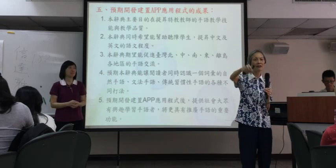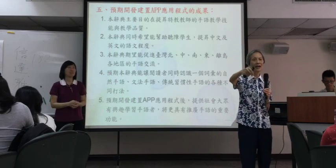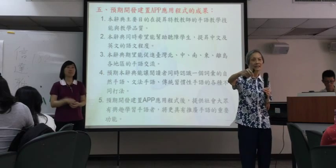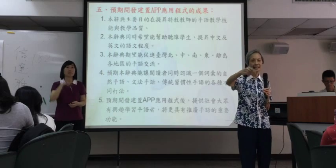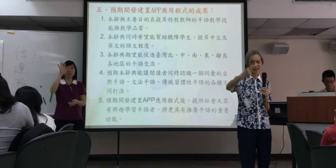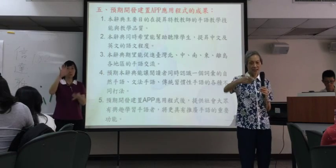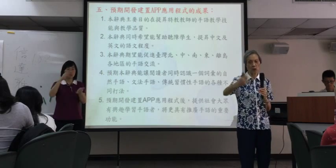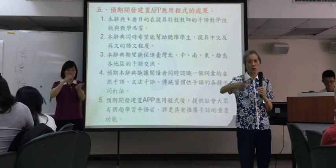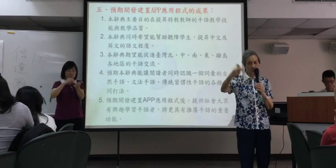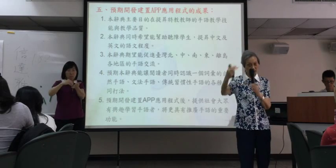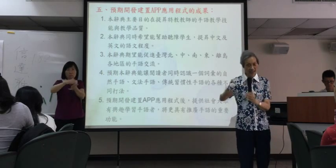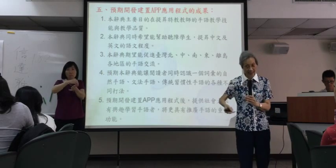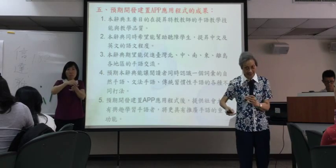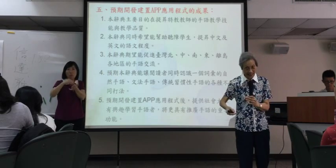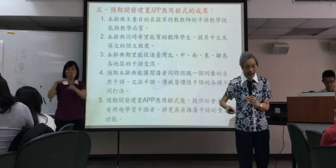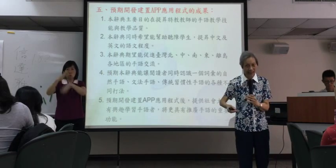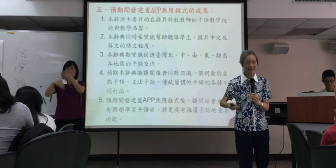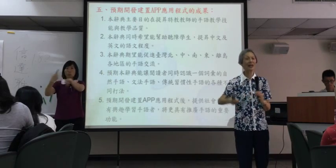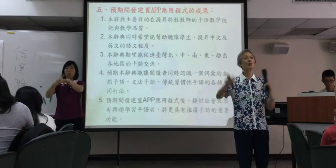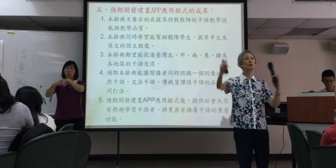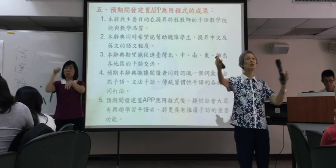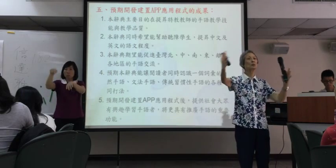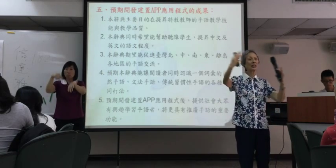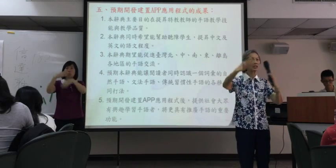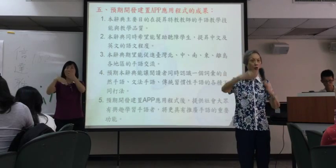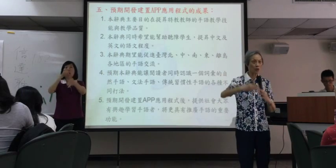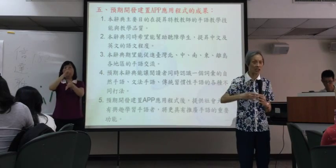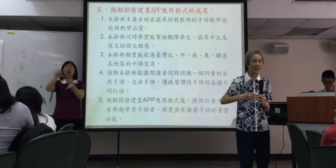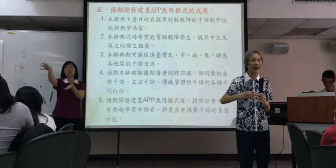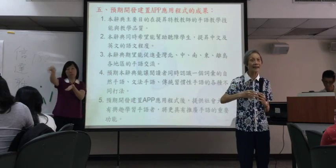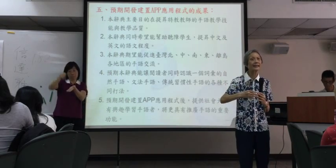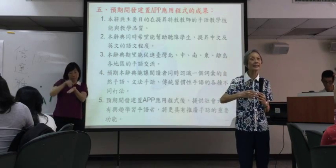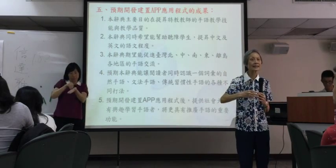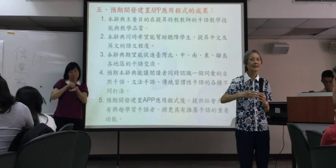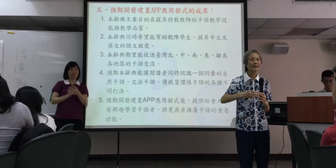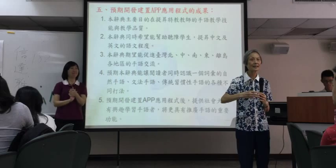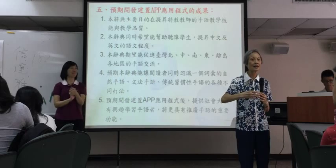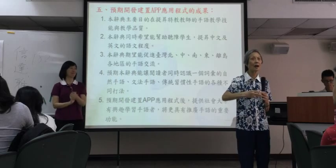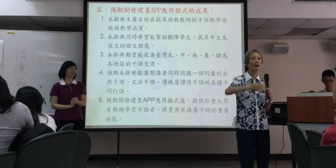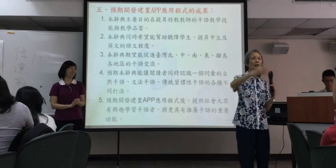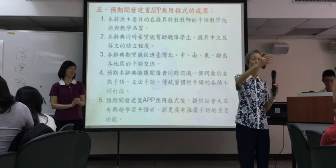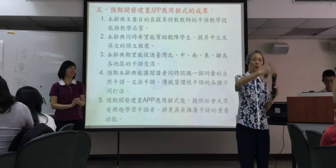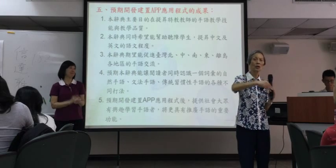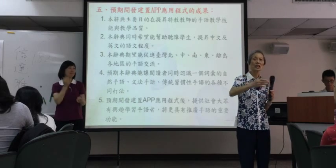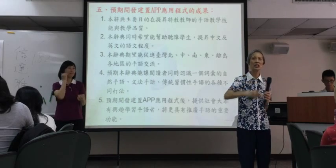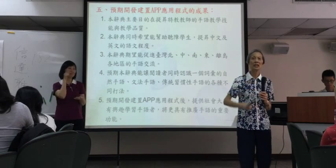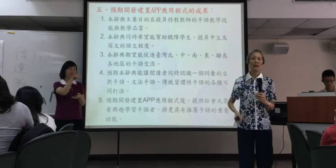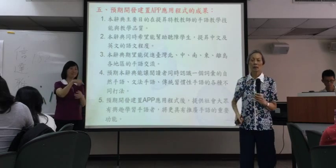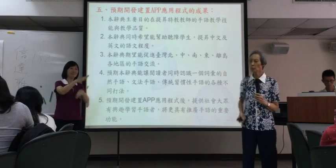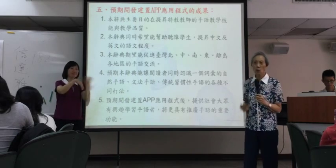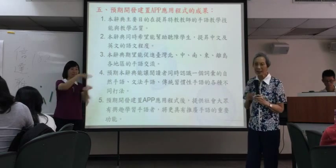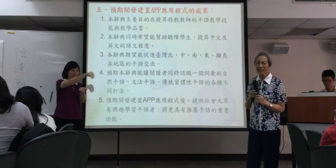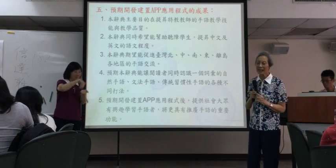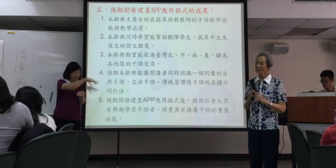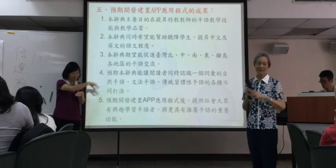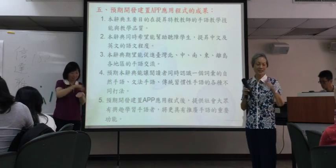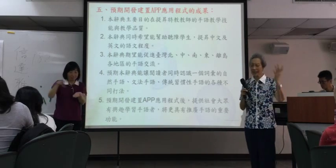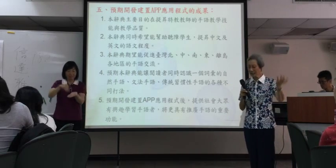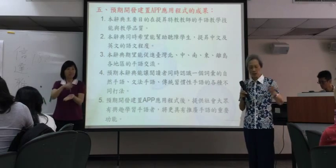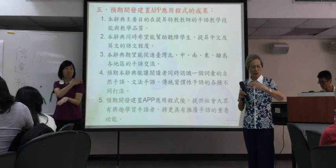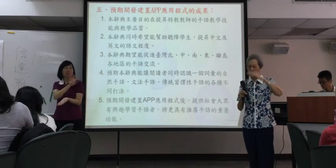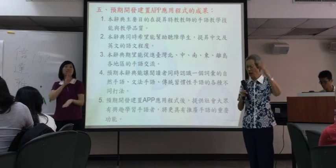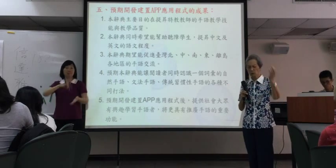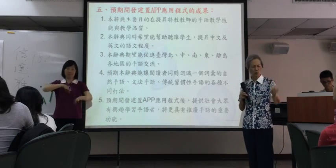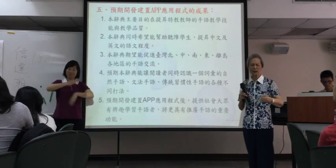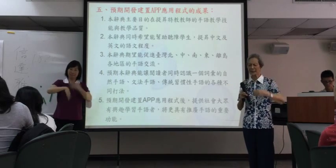的地方这个手语是这样打，那我们就把它收进来，哦，所以不管它是自